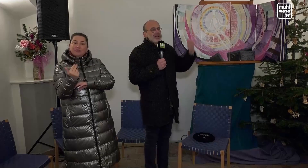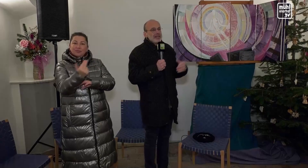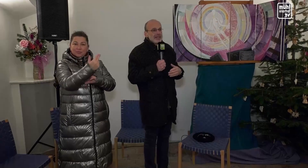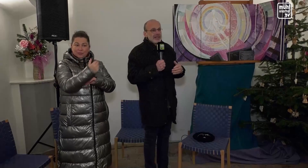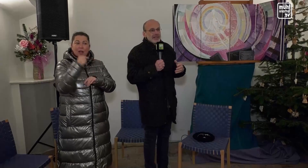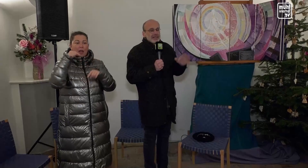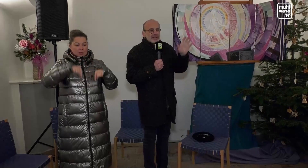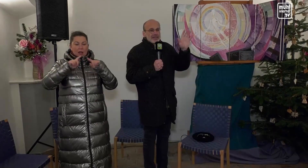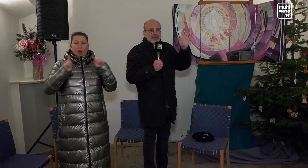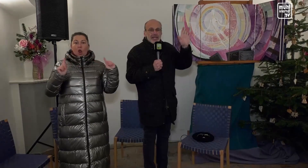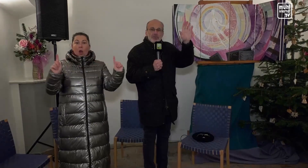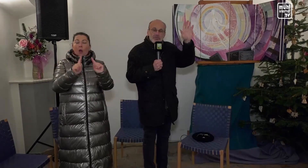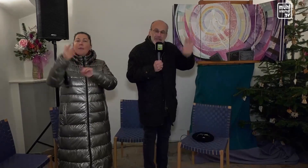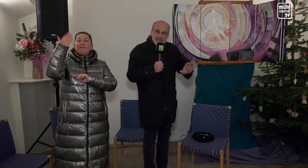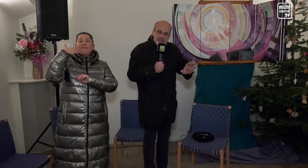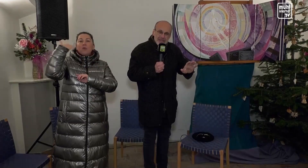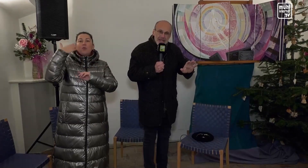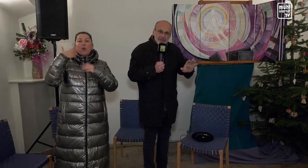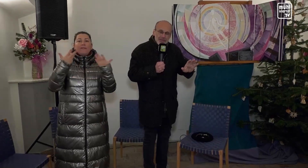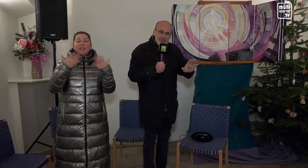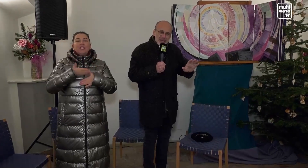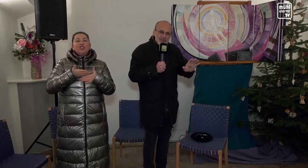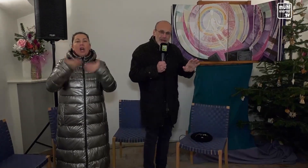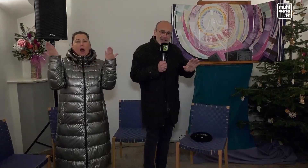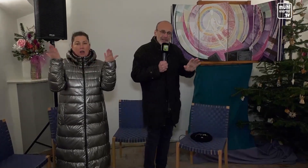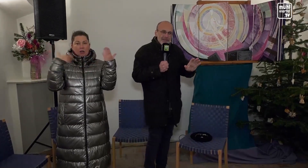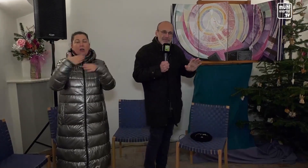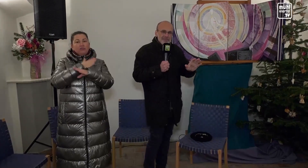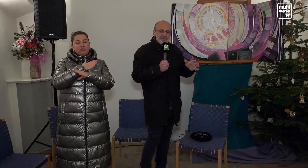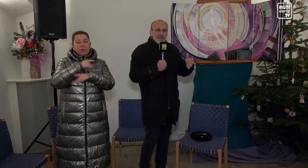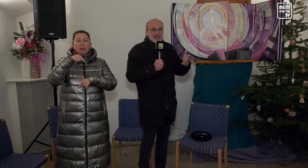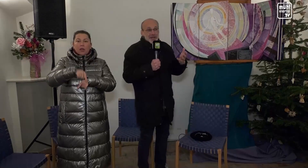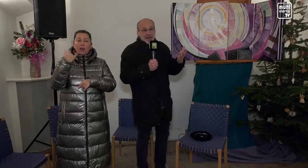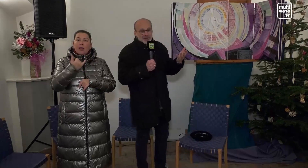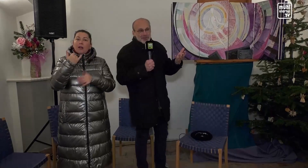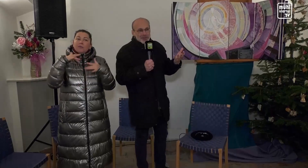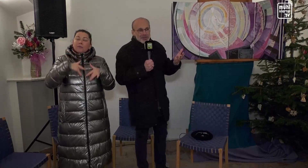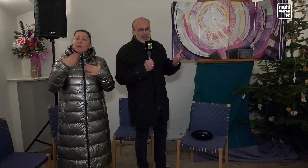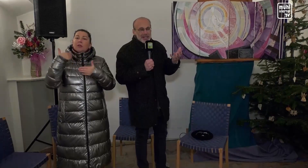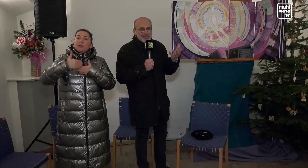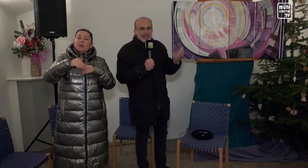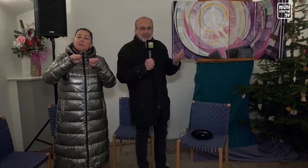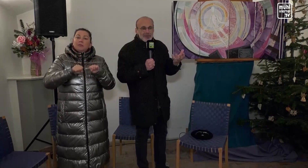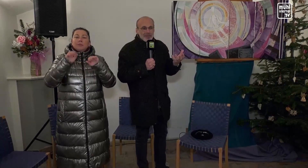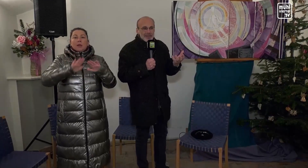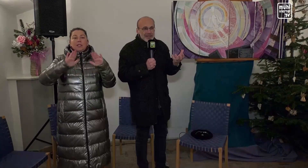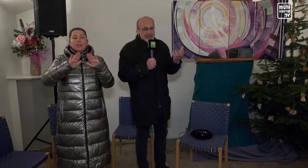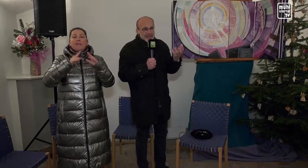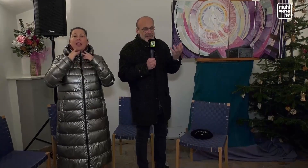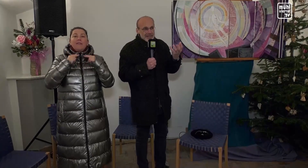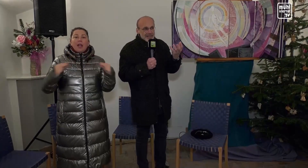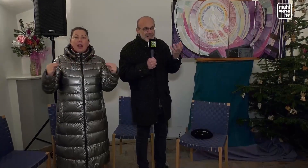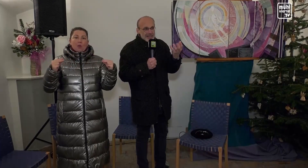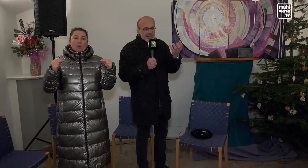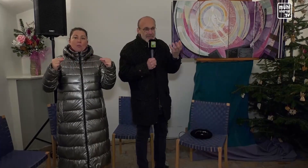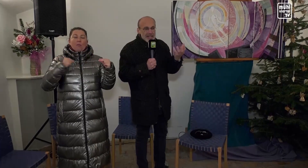der Stall, das Evangelium in Bildern erzählt und in Gebärdensprache. Sozusagen geht es wirklich darum,